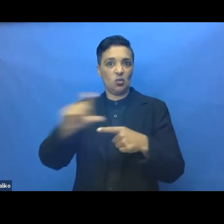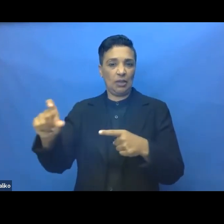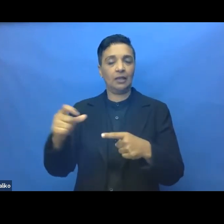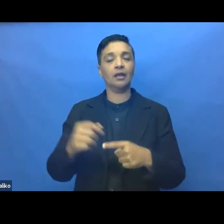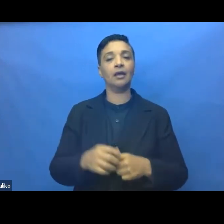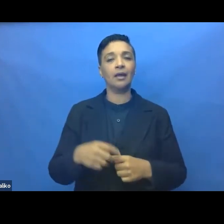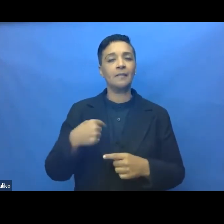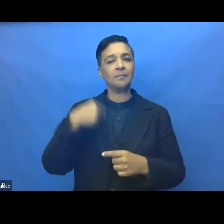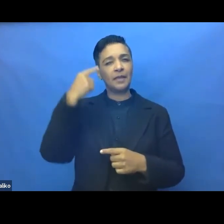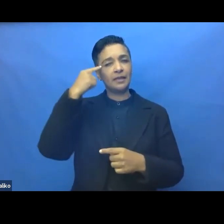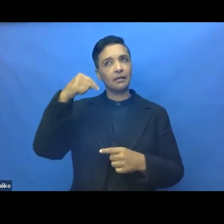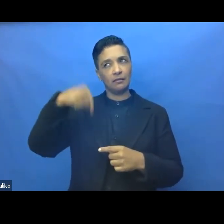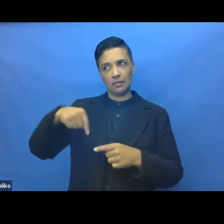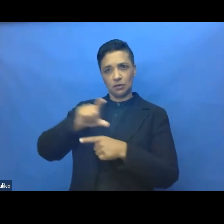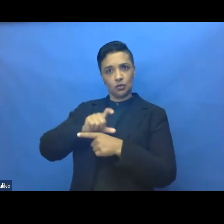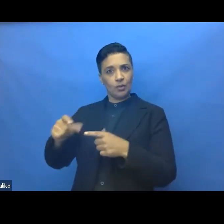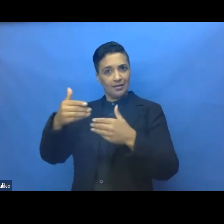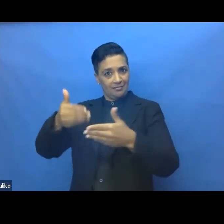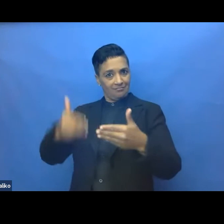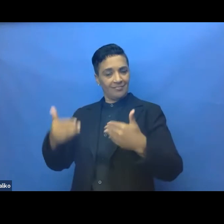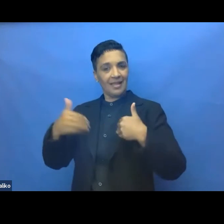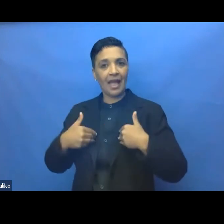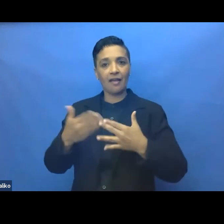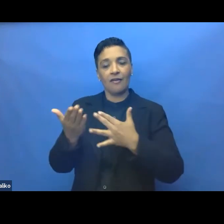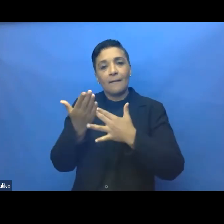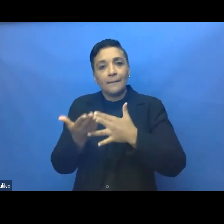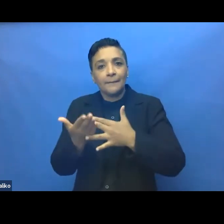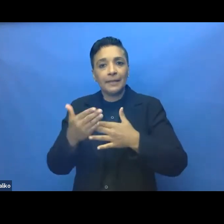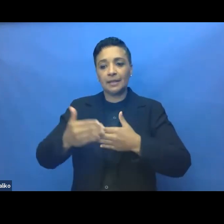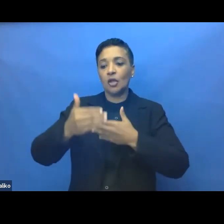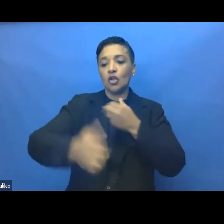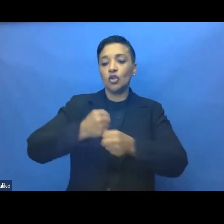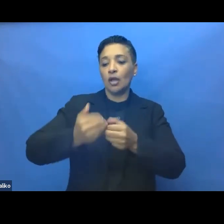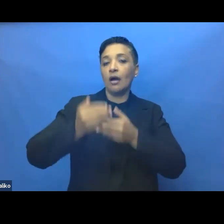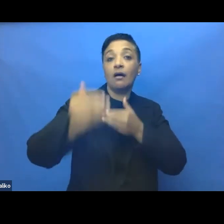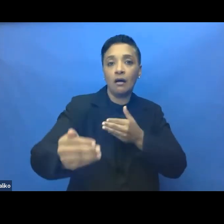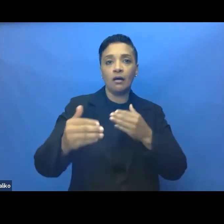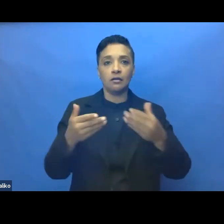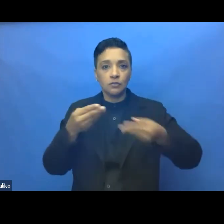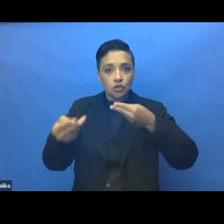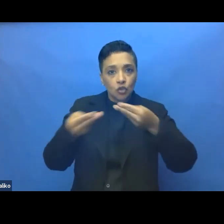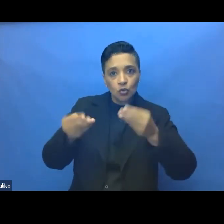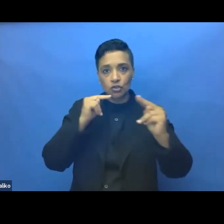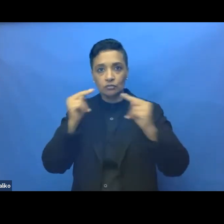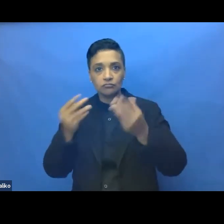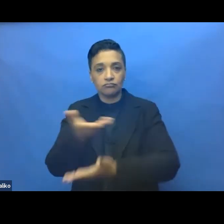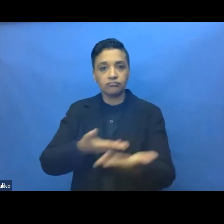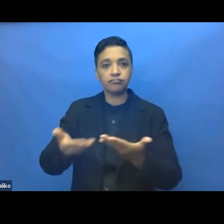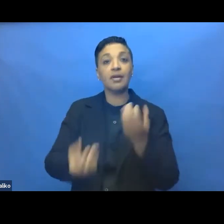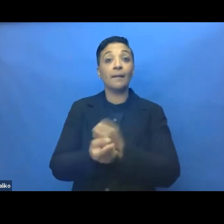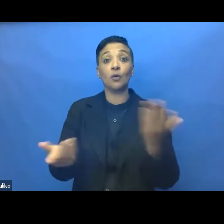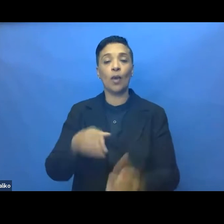COP27 en Égypte en décembre. Nous avons des négociations de